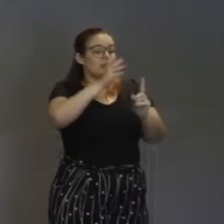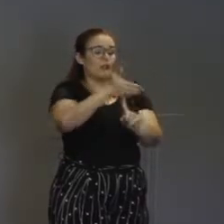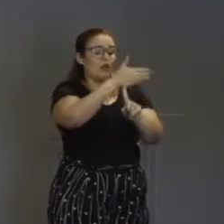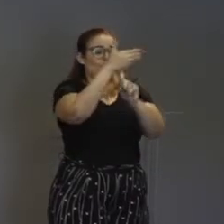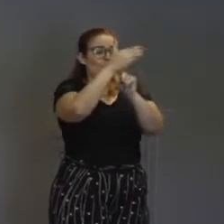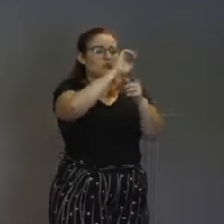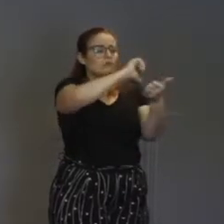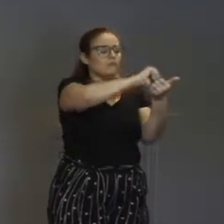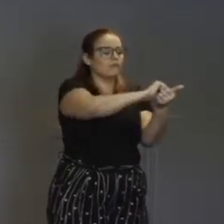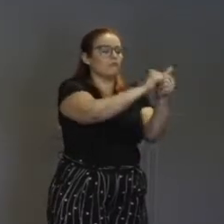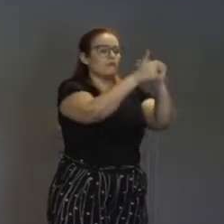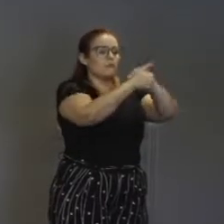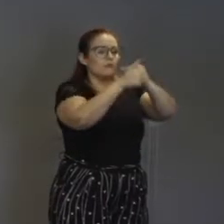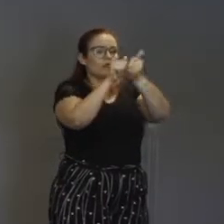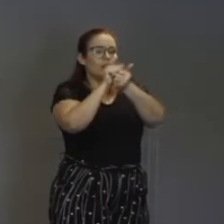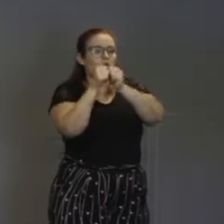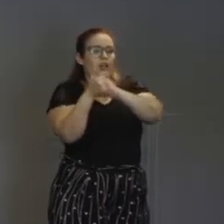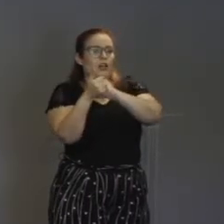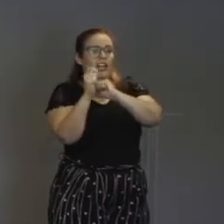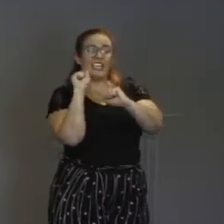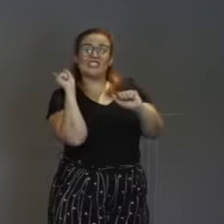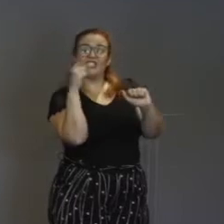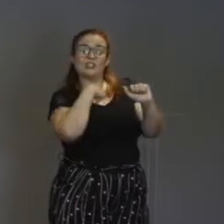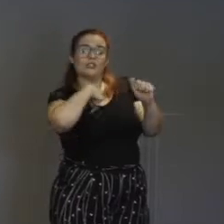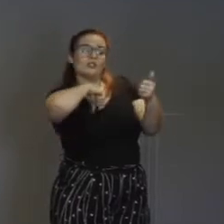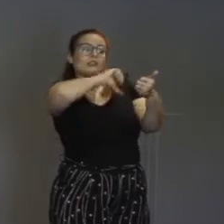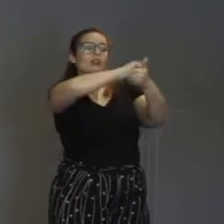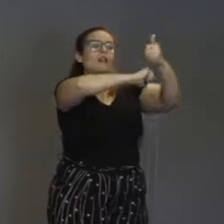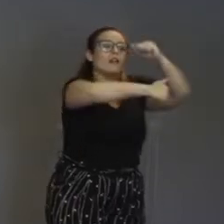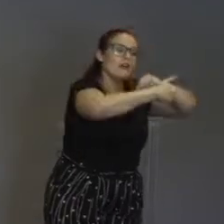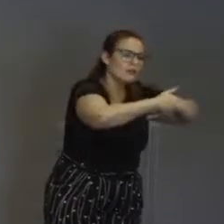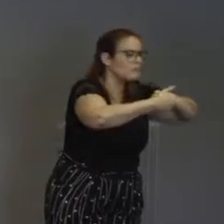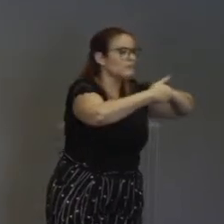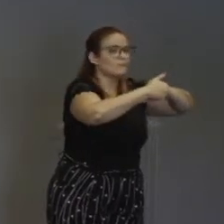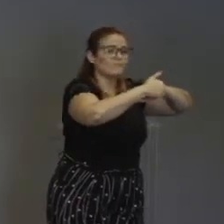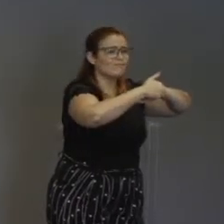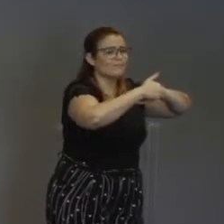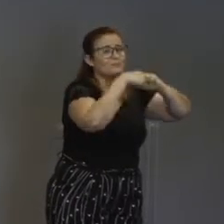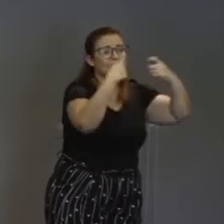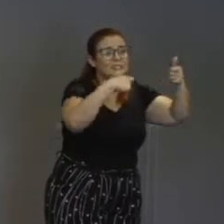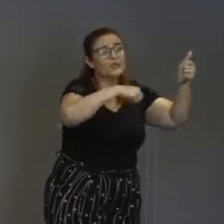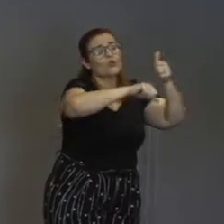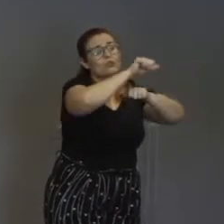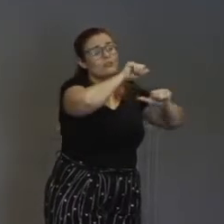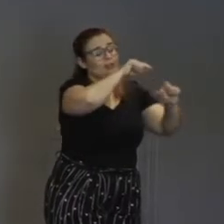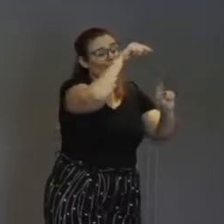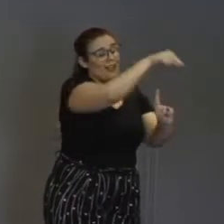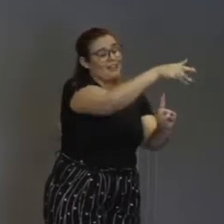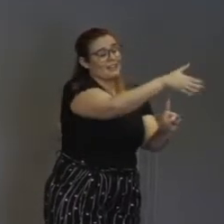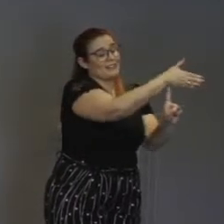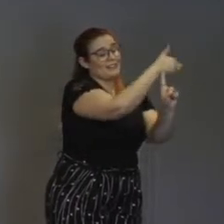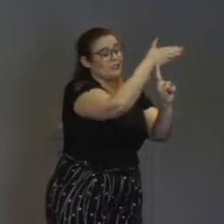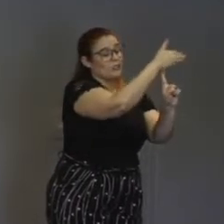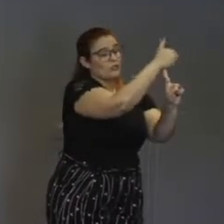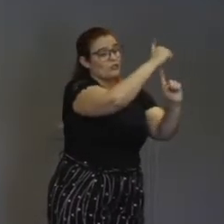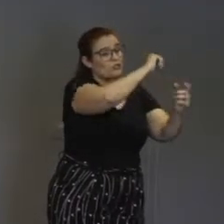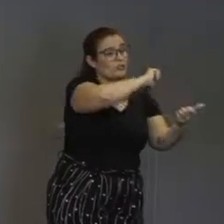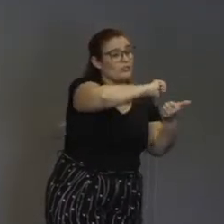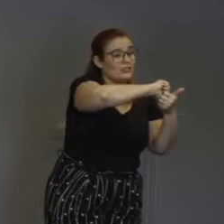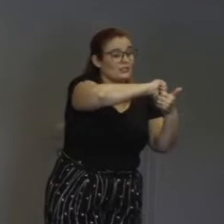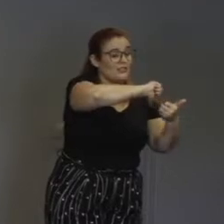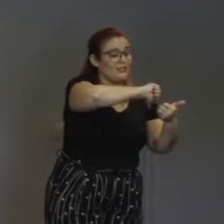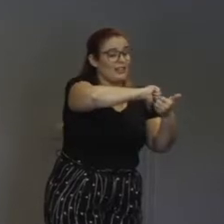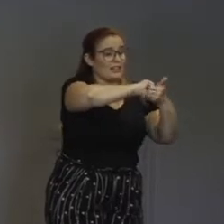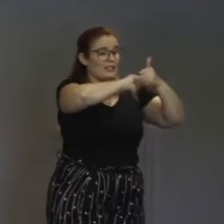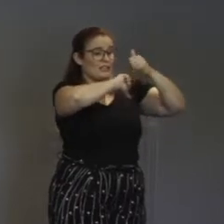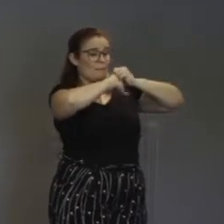que deveria ser o contrário, né? As tecnologias virem para se adequar às nossas necessidades. Mas acho que a gente trouxe